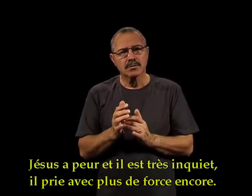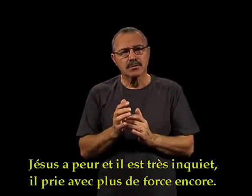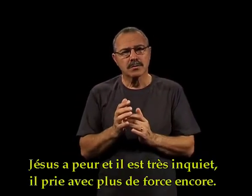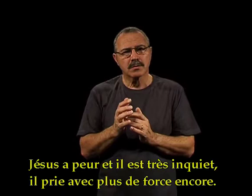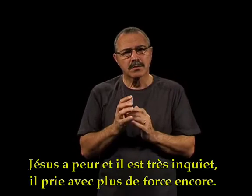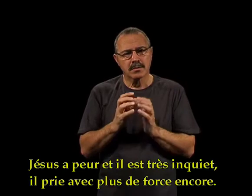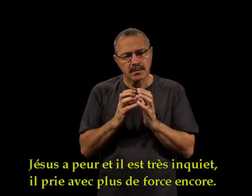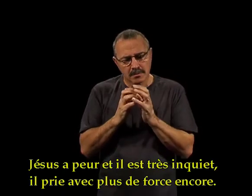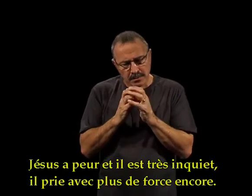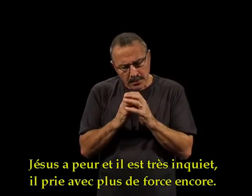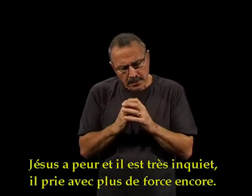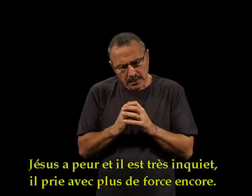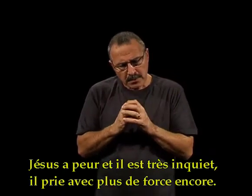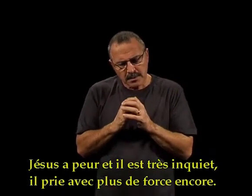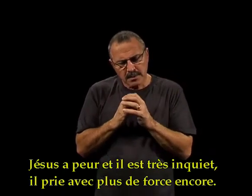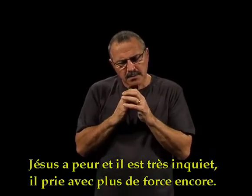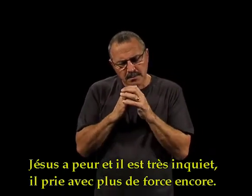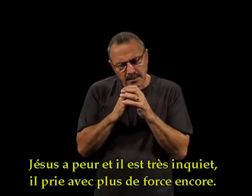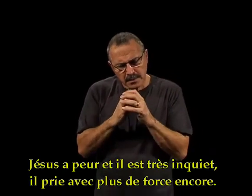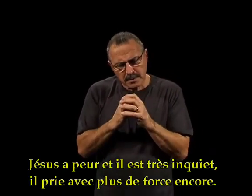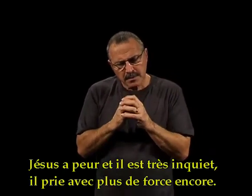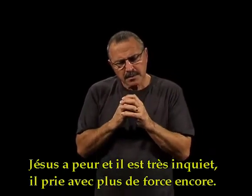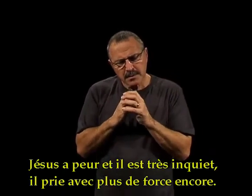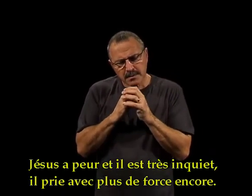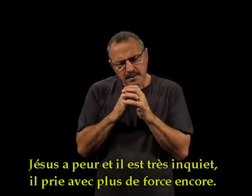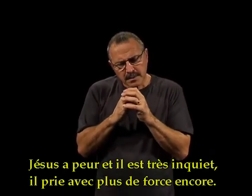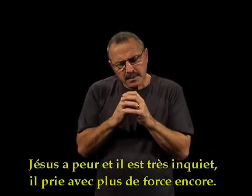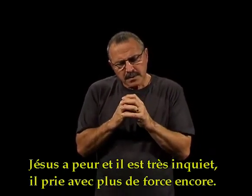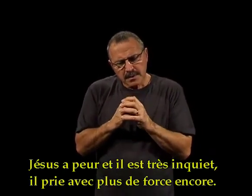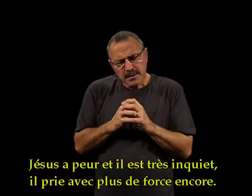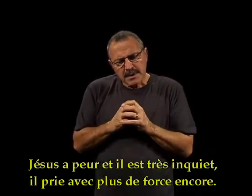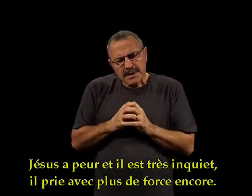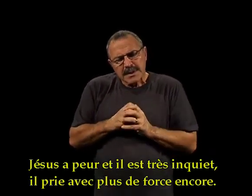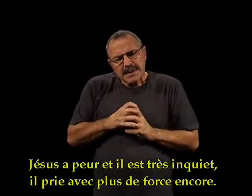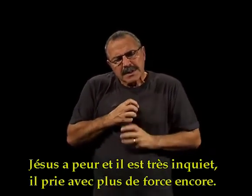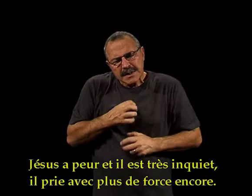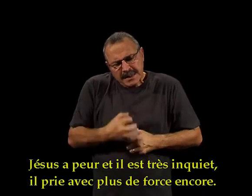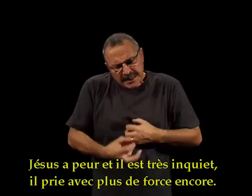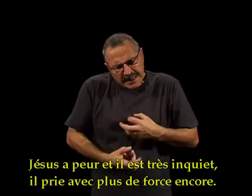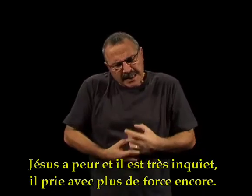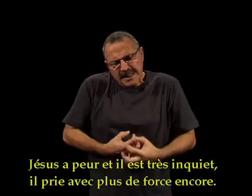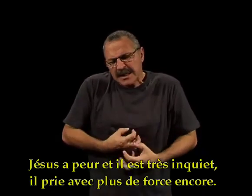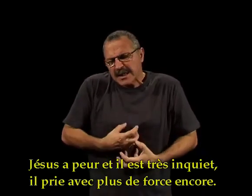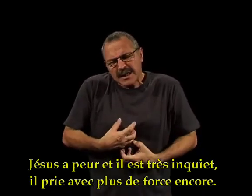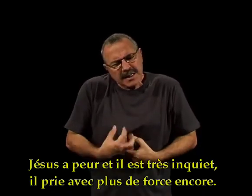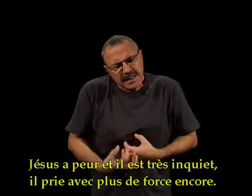Jésus a peur et il est très inquiet. Il prie avec plus de force encore.